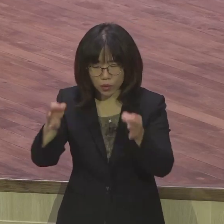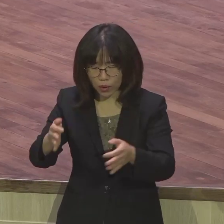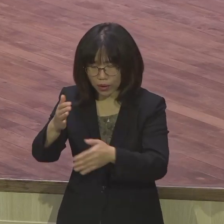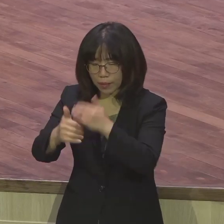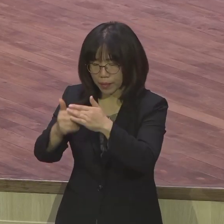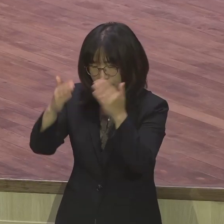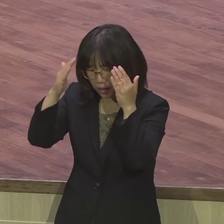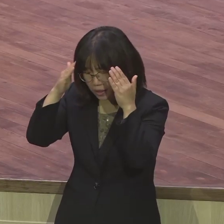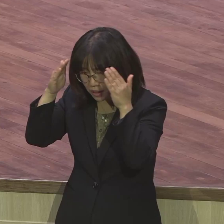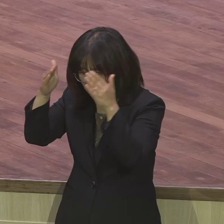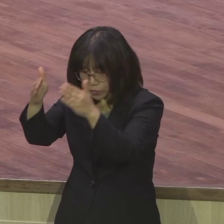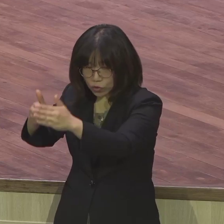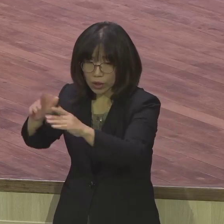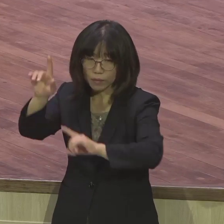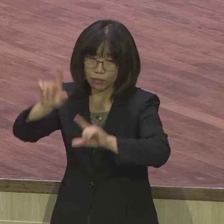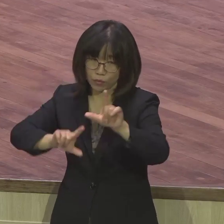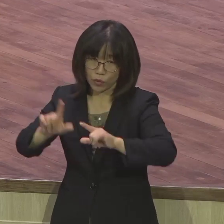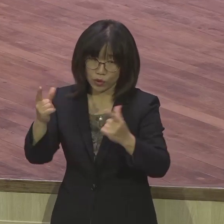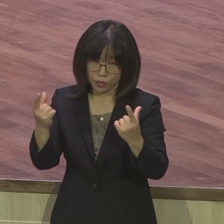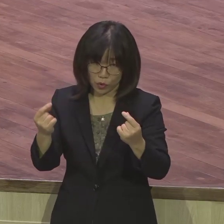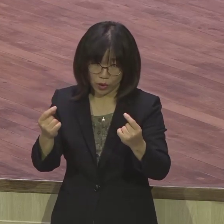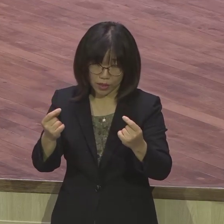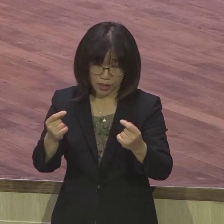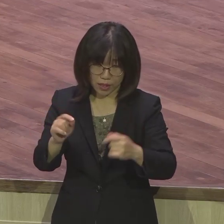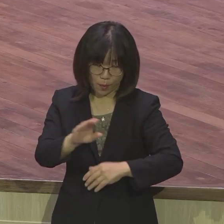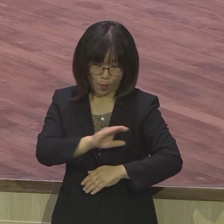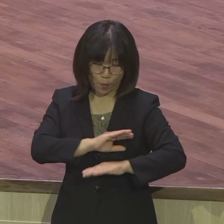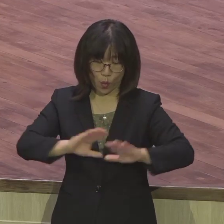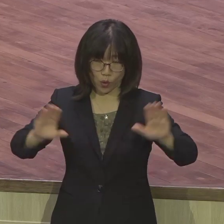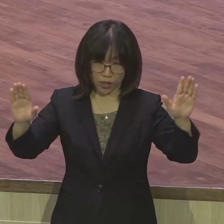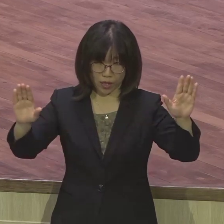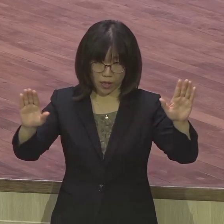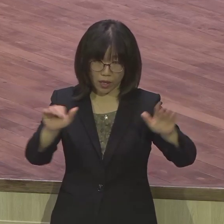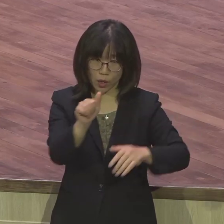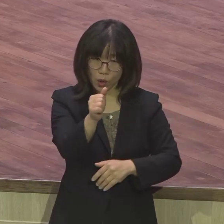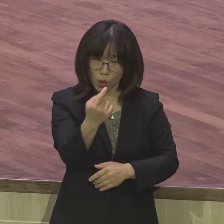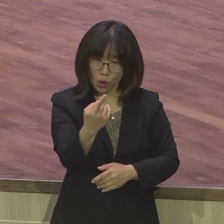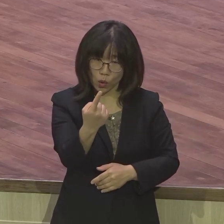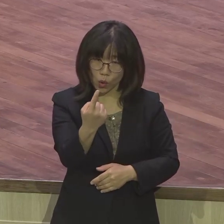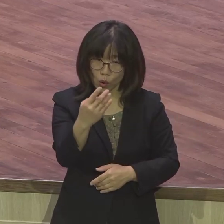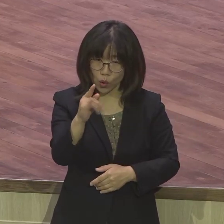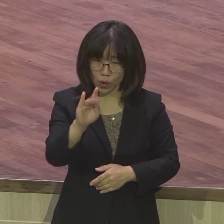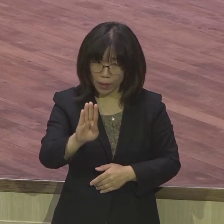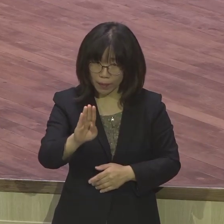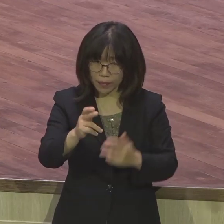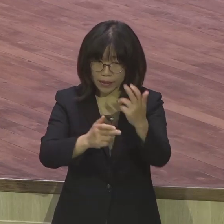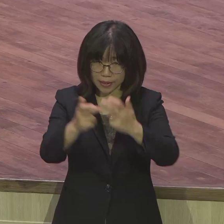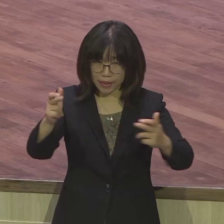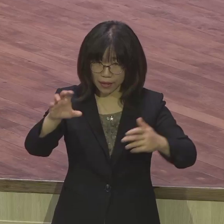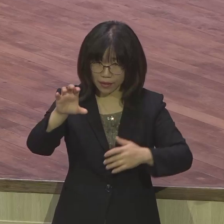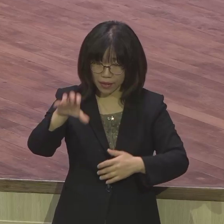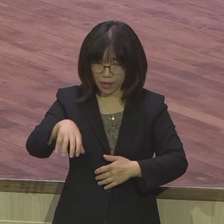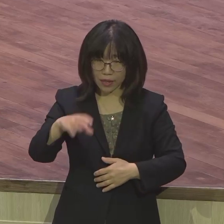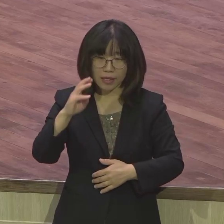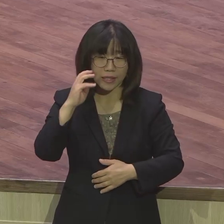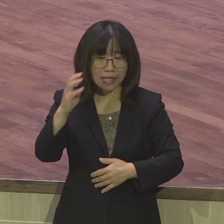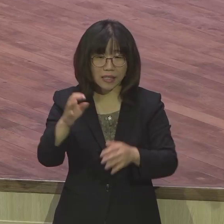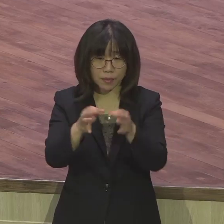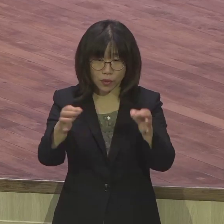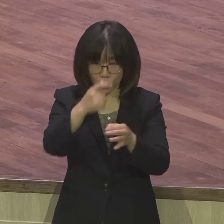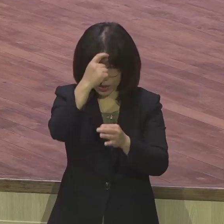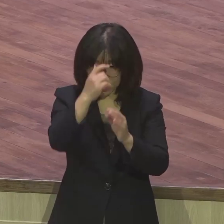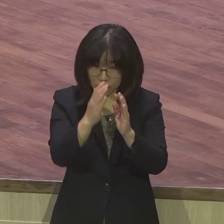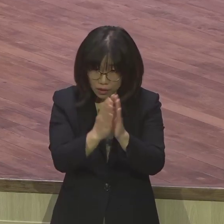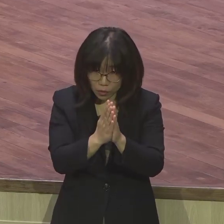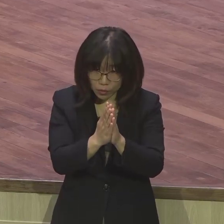뭐 그 모세가 뭐 호렙산에 40일 뭐 엘리야는 사실은 40일 동안 기도한 건 아니고 40일 동안 왔잖아요.